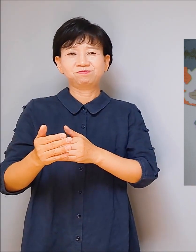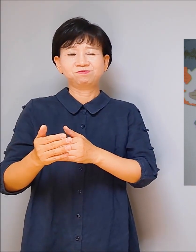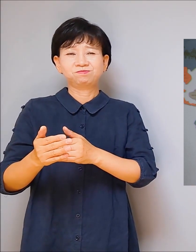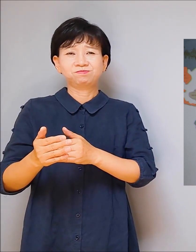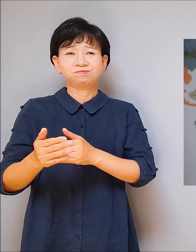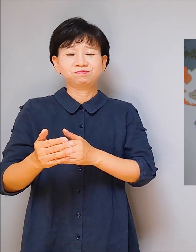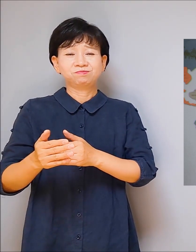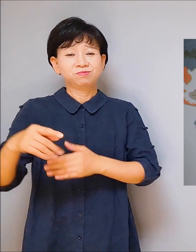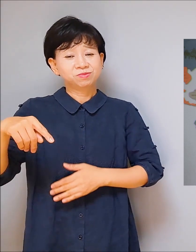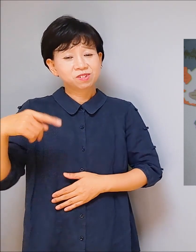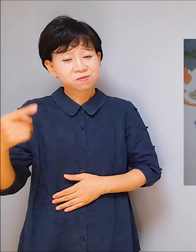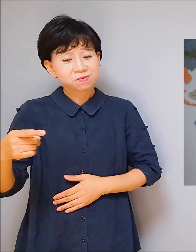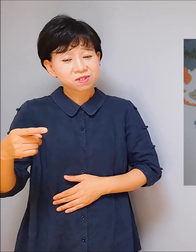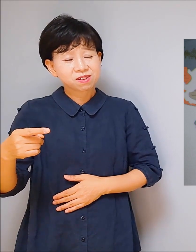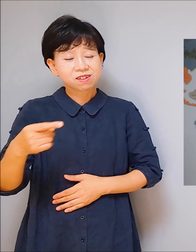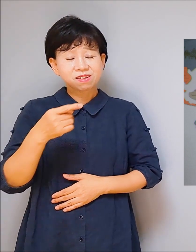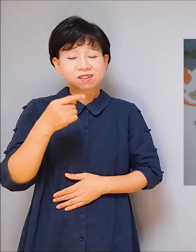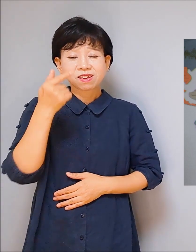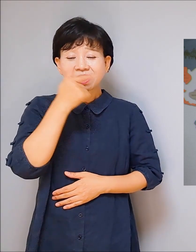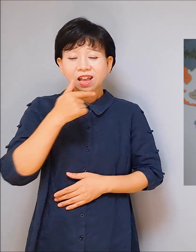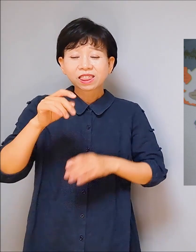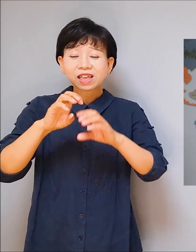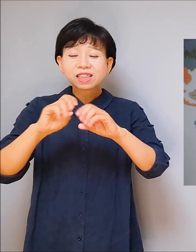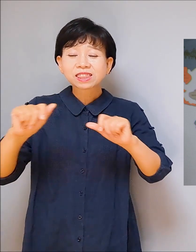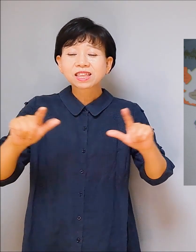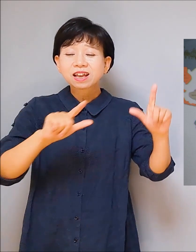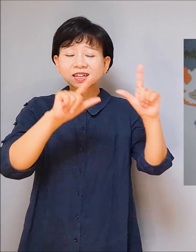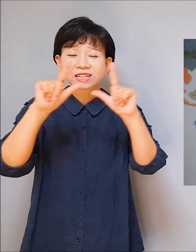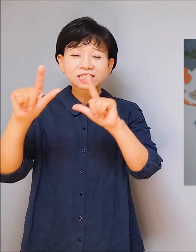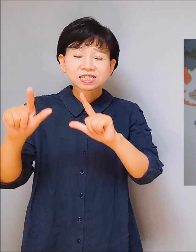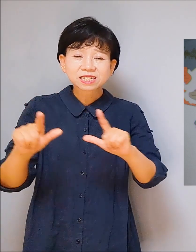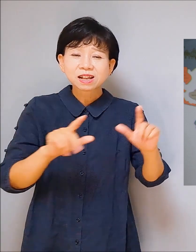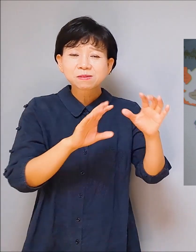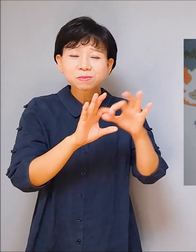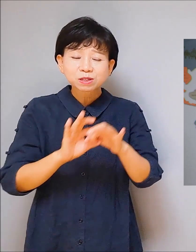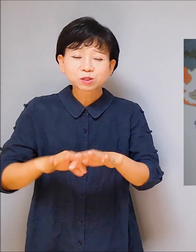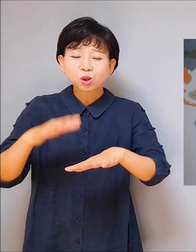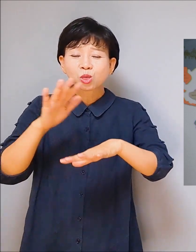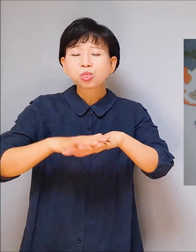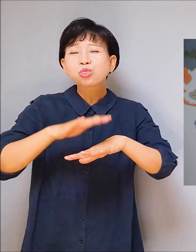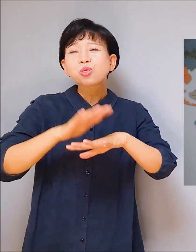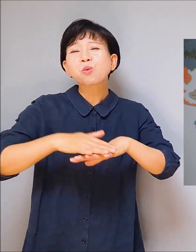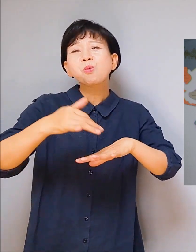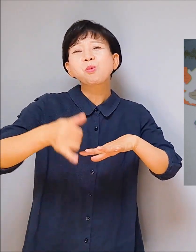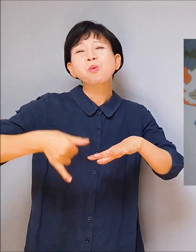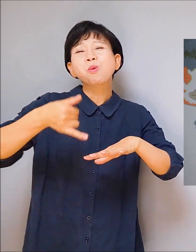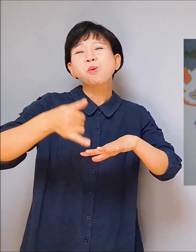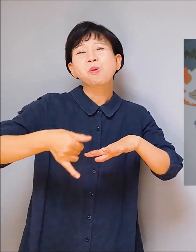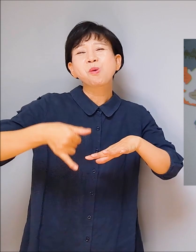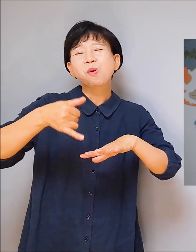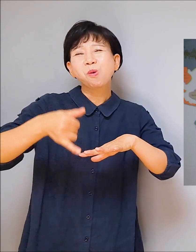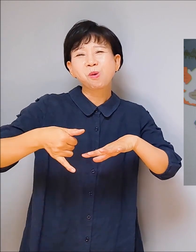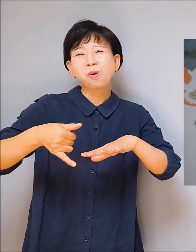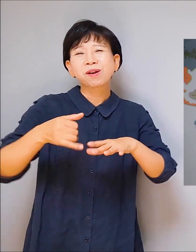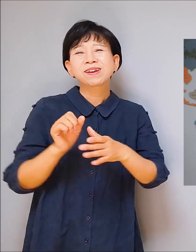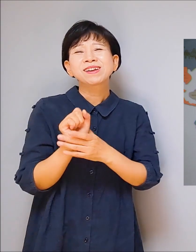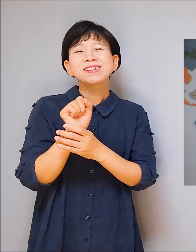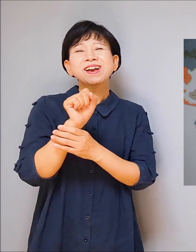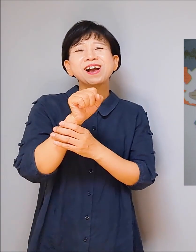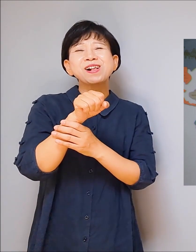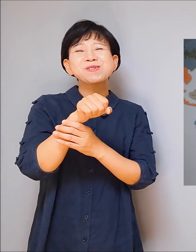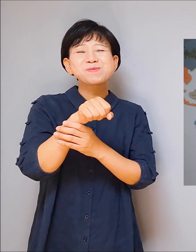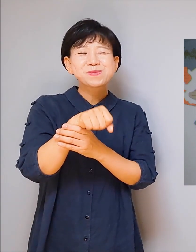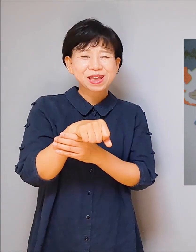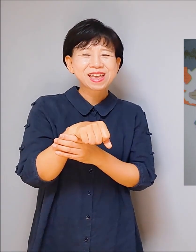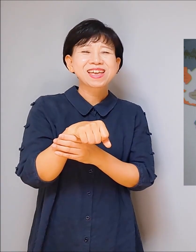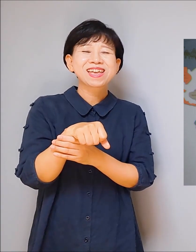그리고 이스라엘 백성들이 가나안 땅에 들어가서 직접 농사하여 첫 열매가 생기는 거죠.